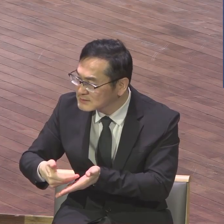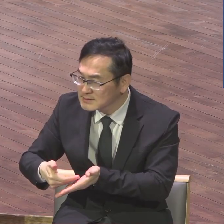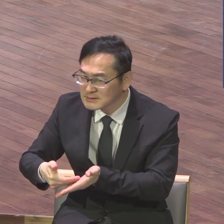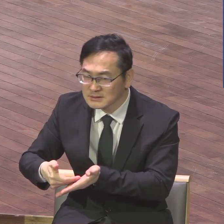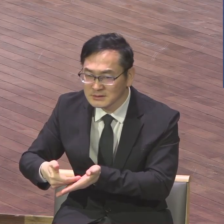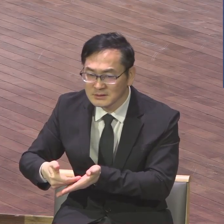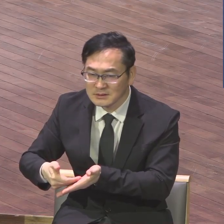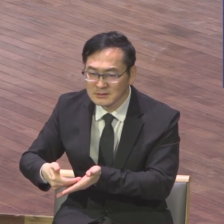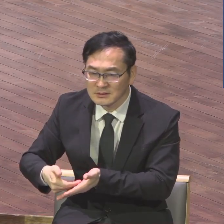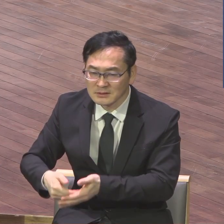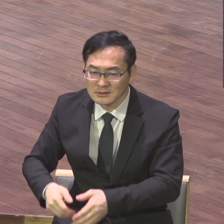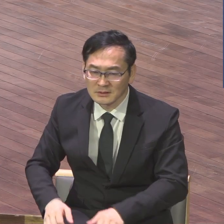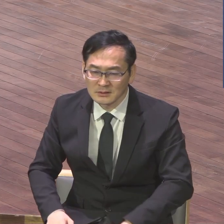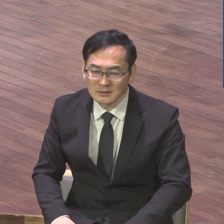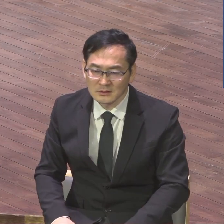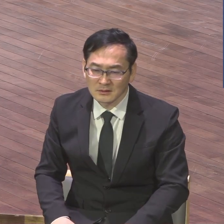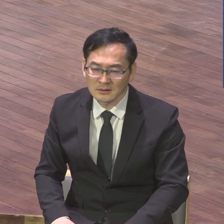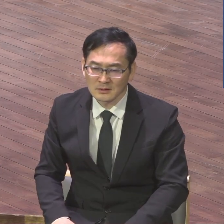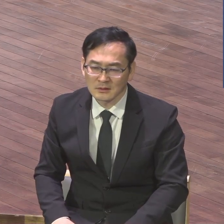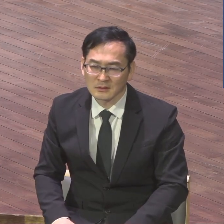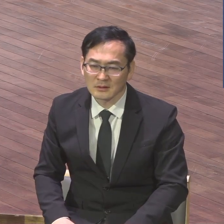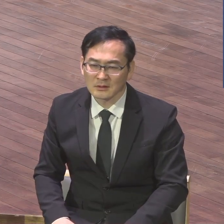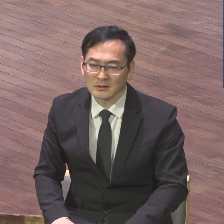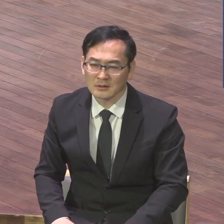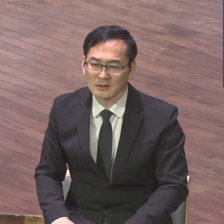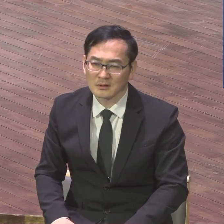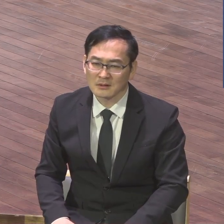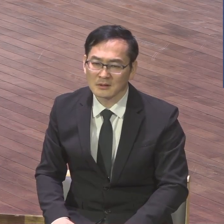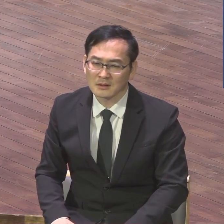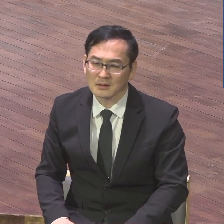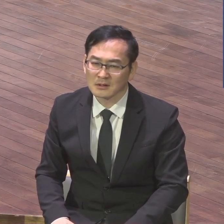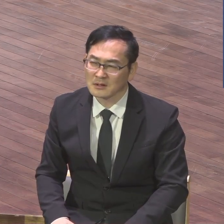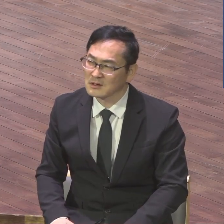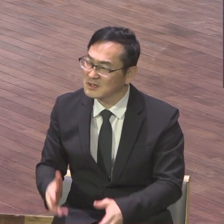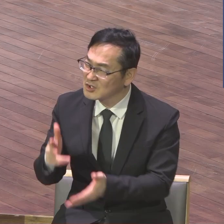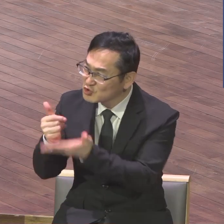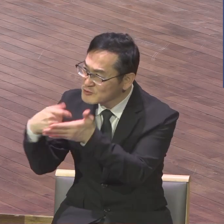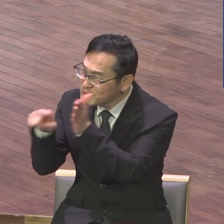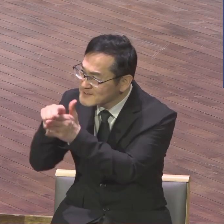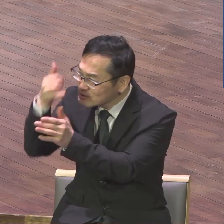하나님 내게 이렇게 할 수 있나? 내가 주를 위해서 이렇게 살았는데.